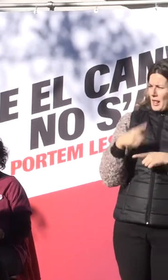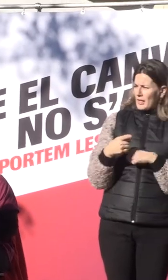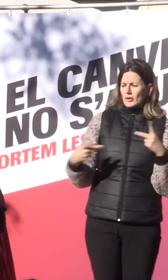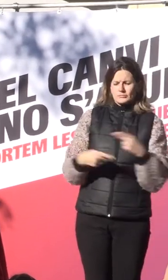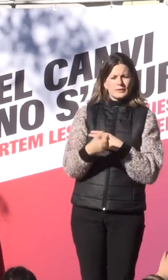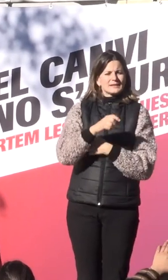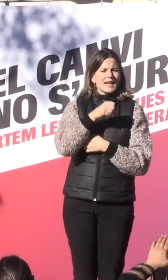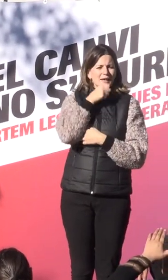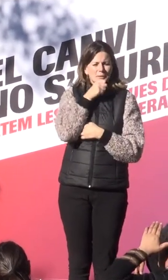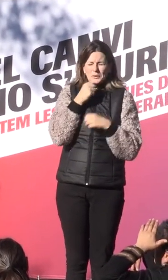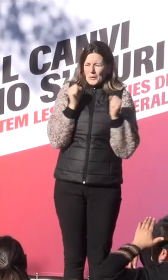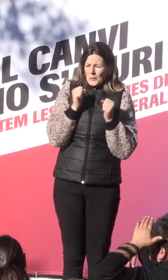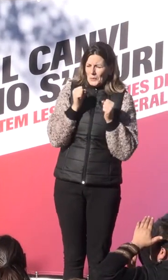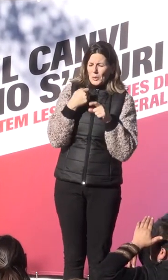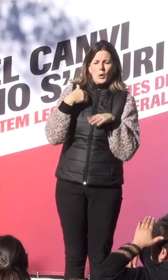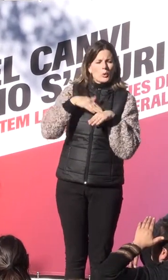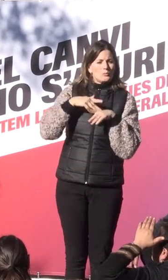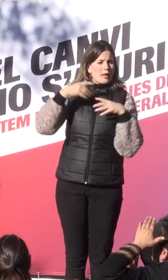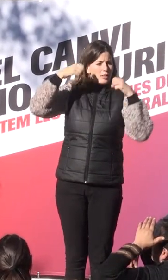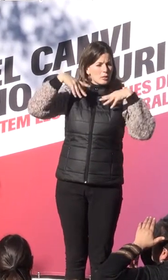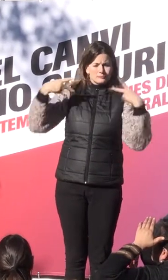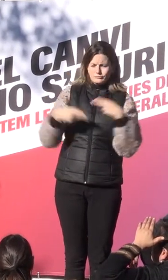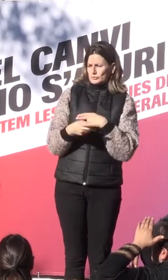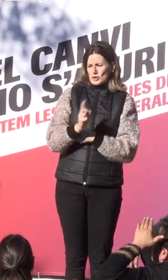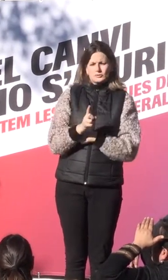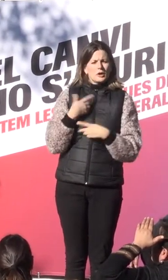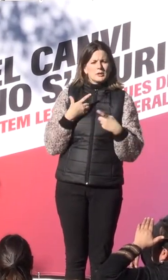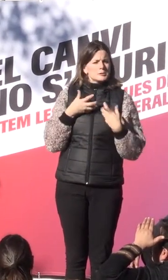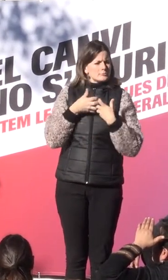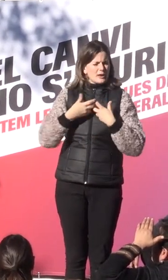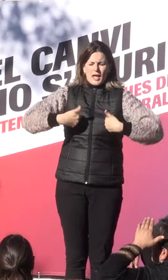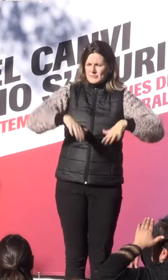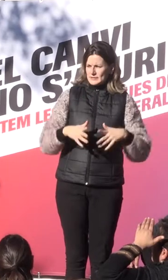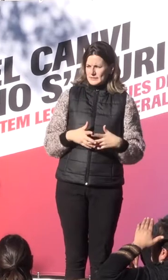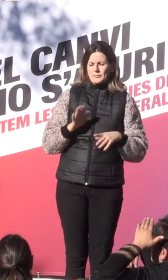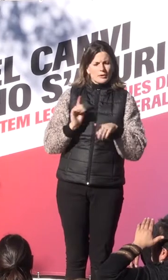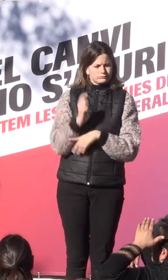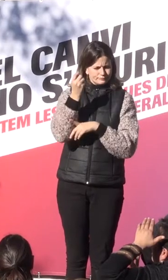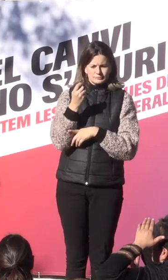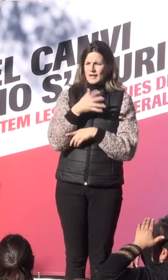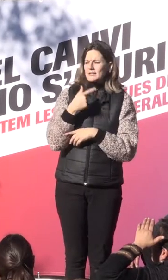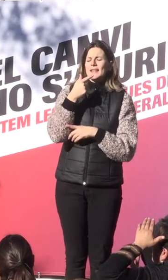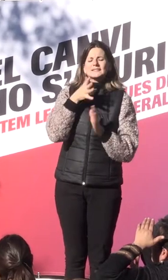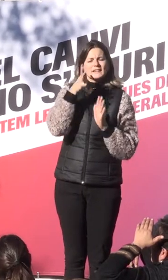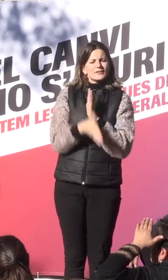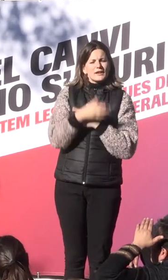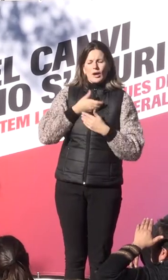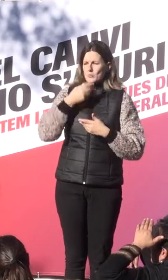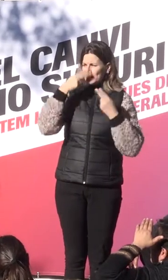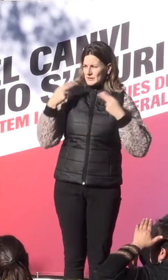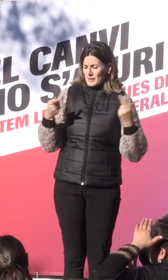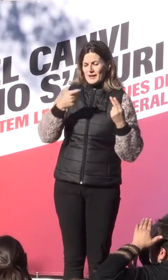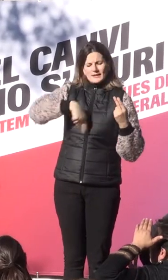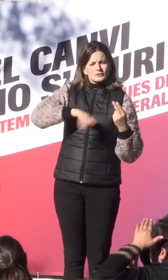se mueran de frío en las casas porque le cortan la luz y nos enfrentamos a quien haga falta para que eso sea posible eso significa el municipalismo y eso